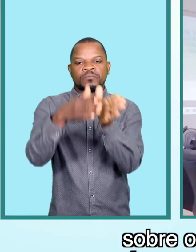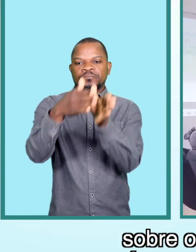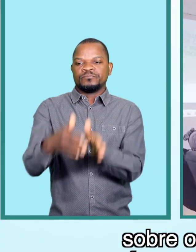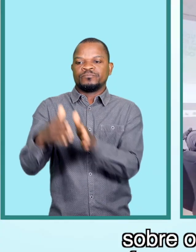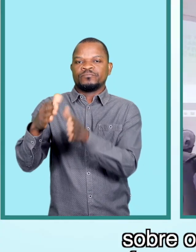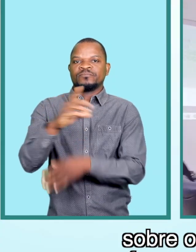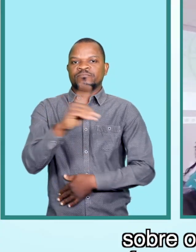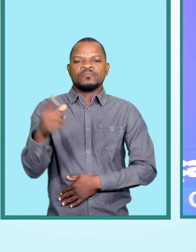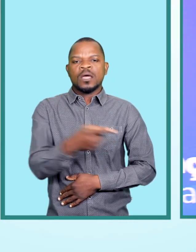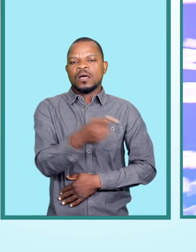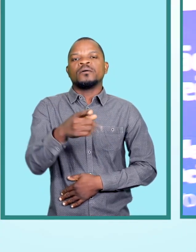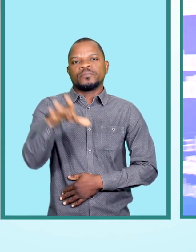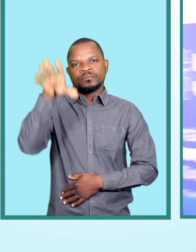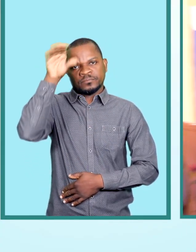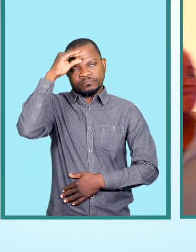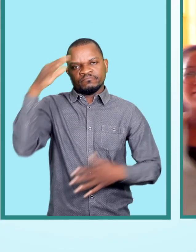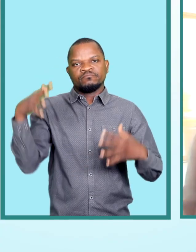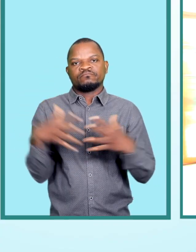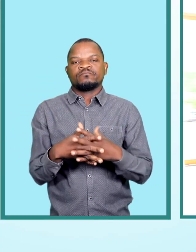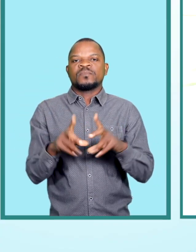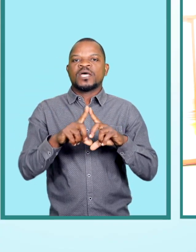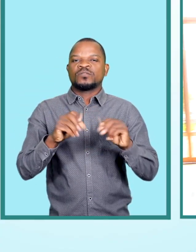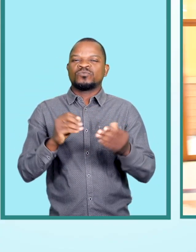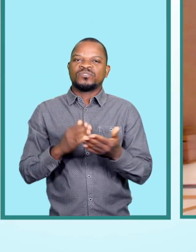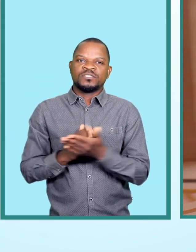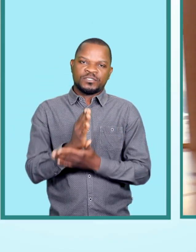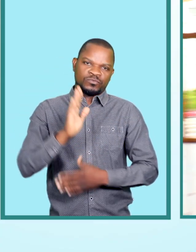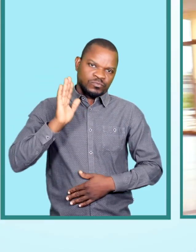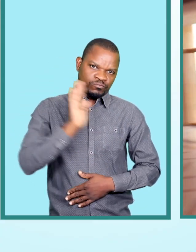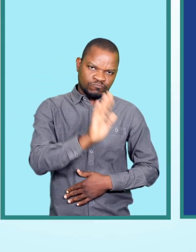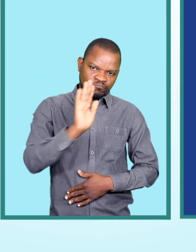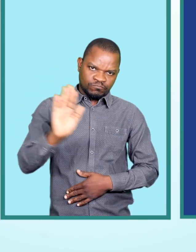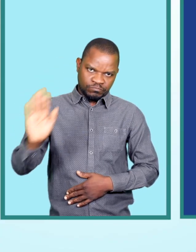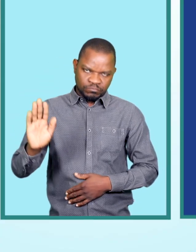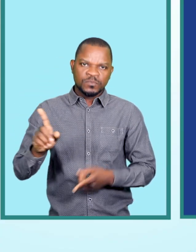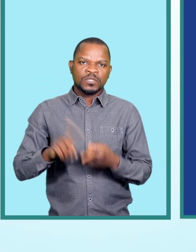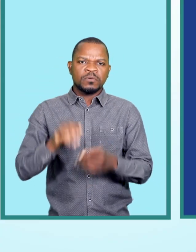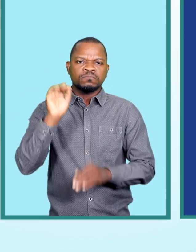para exigir o seu cumprimento, tanto nas instituições públicas como privadas.